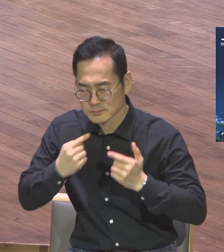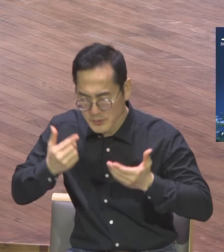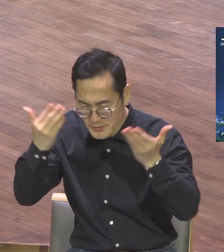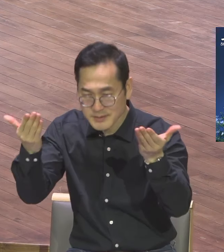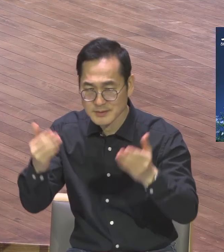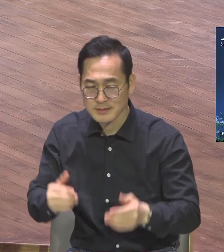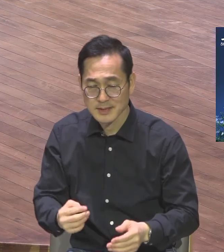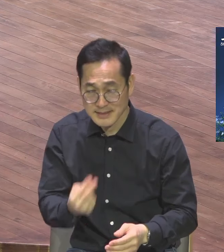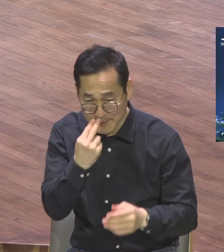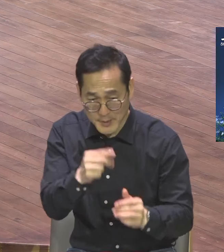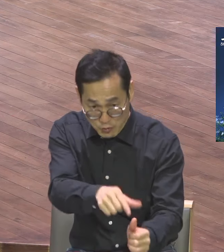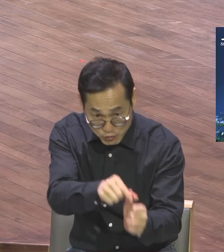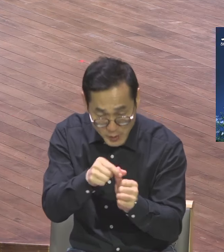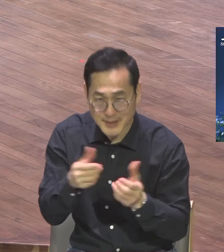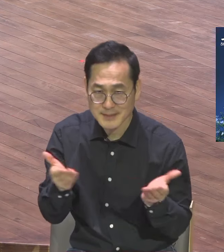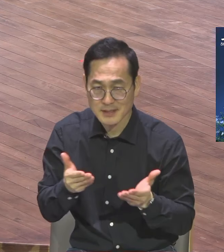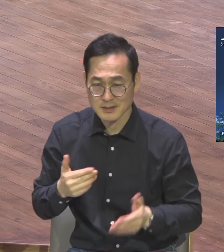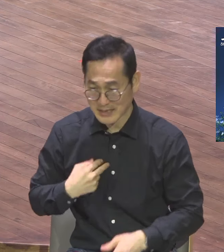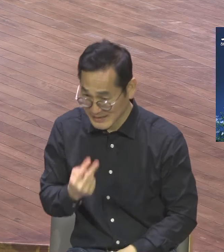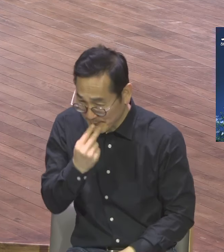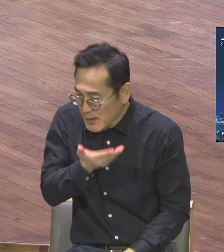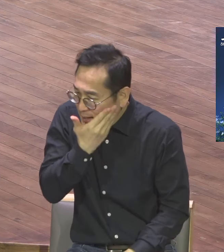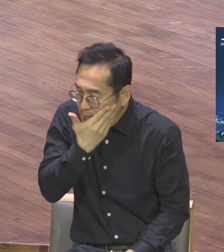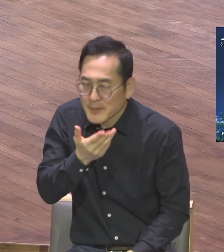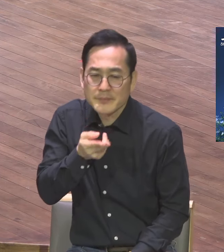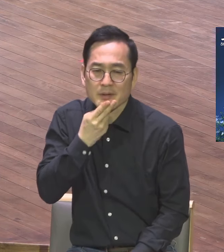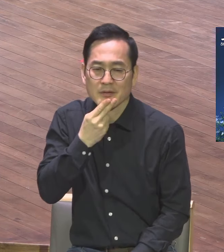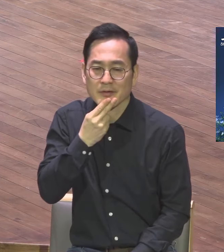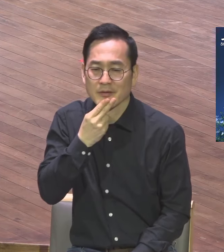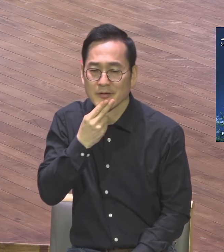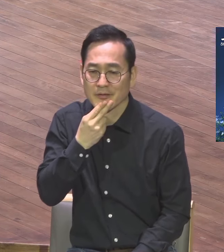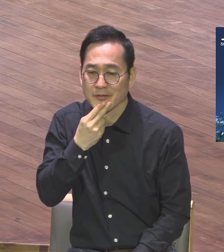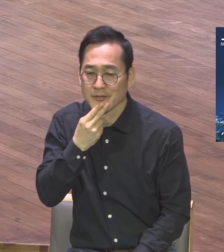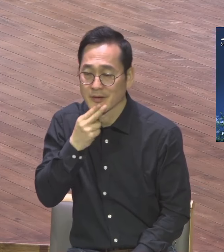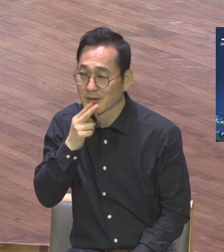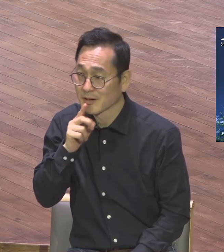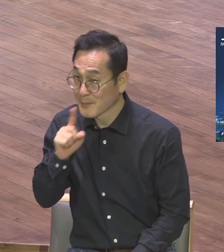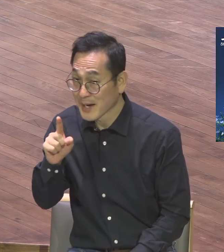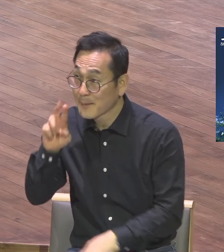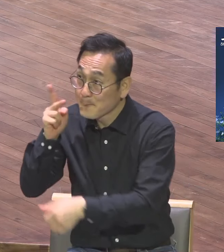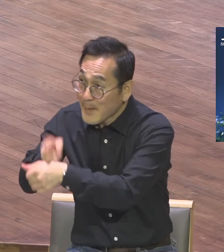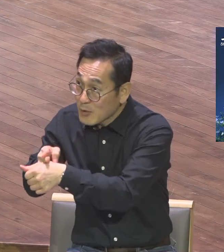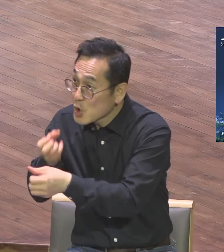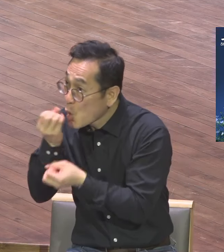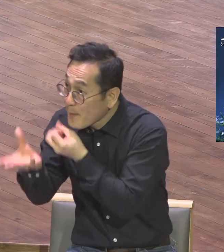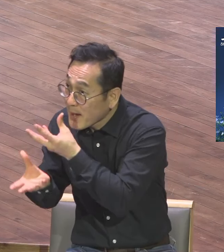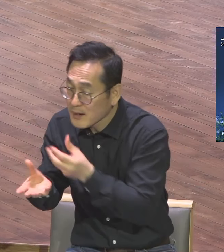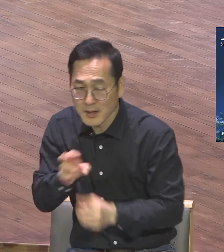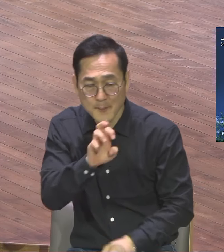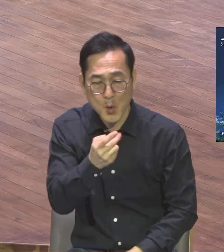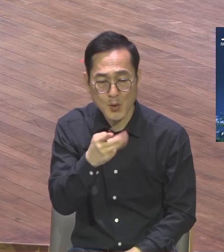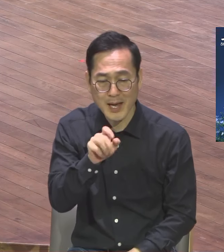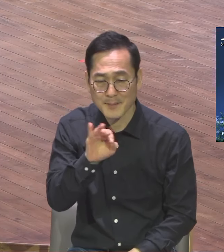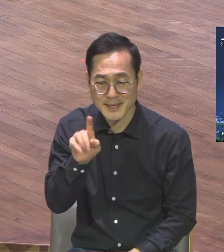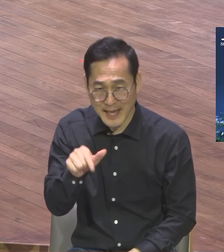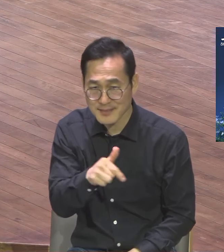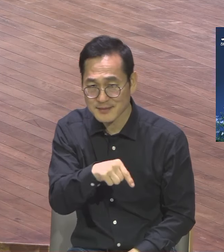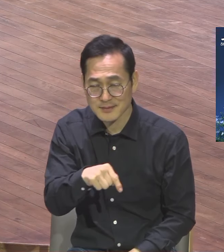생명 살리는 헌신. 이 사도 바울과 모라비안 공동체가 똑같은 거예요.